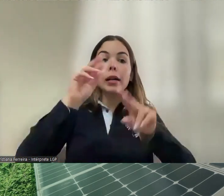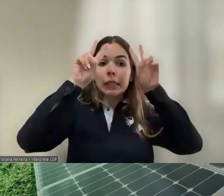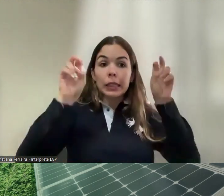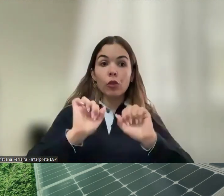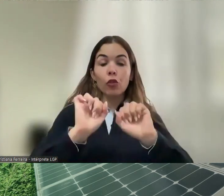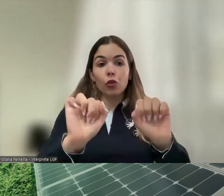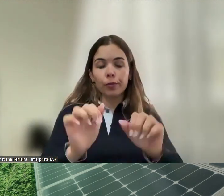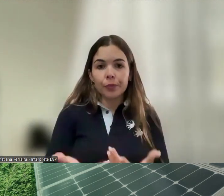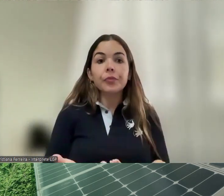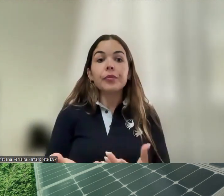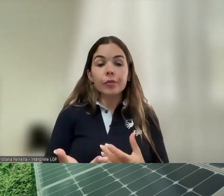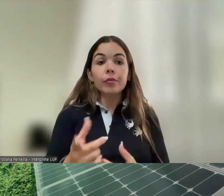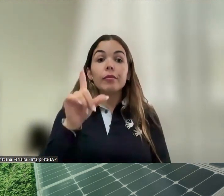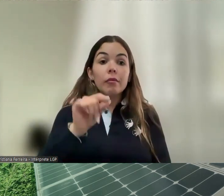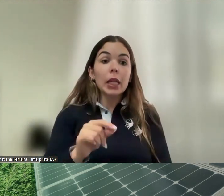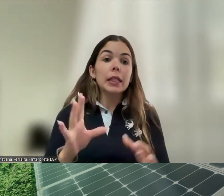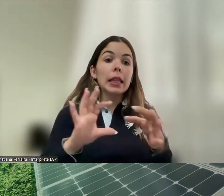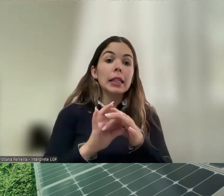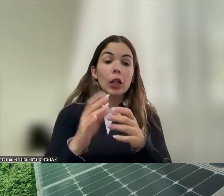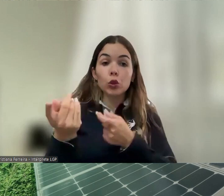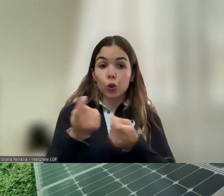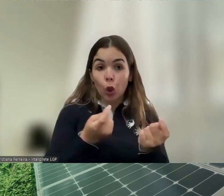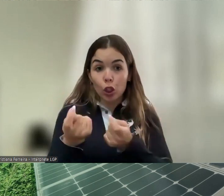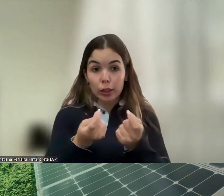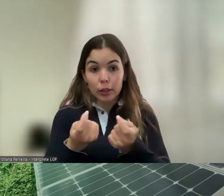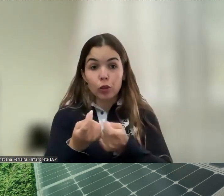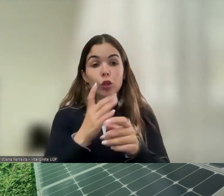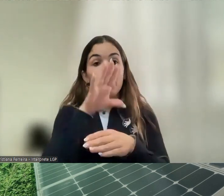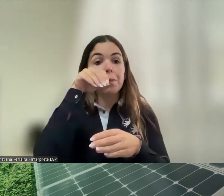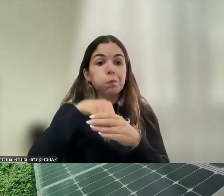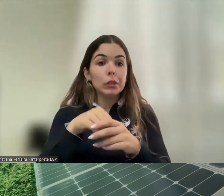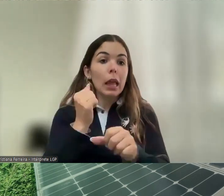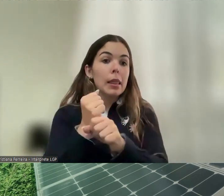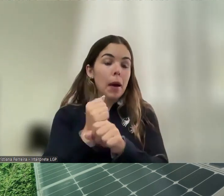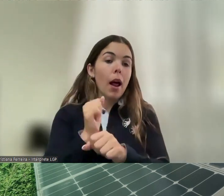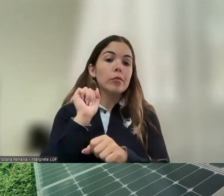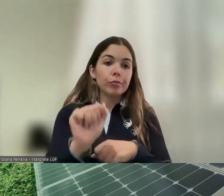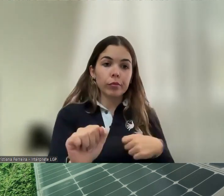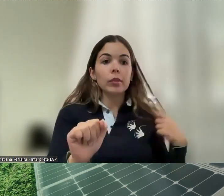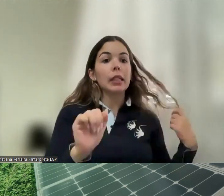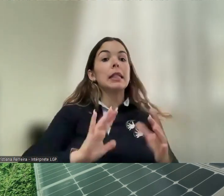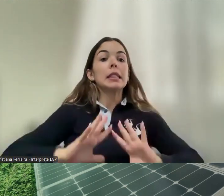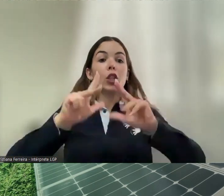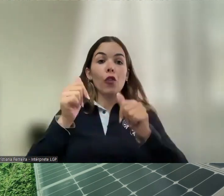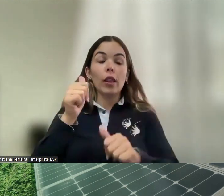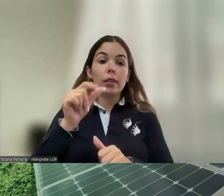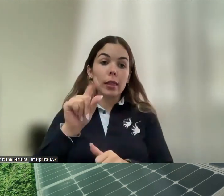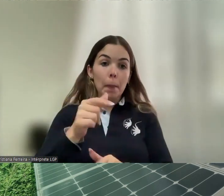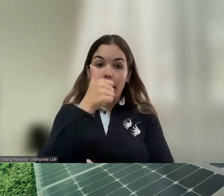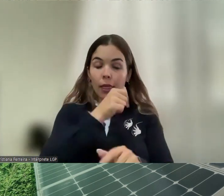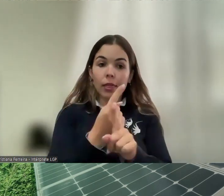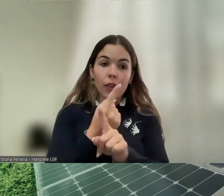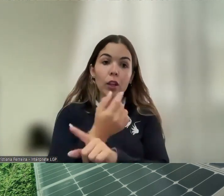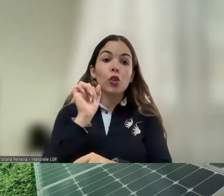atuação e tendo em conta as organizações onde estão a trabalhar e a desenvolver a sua atividade. E